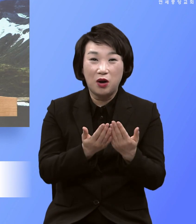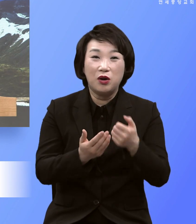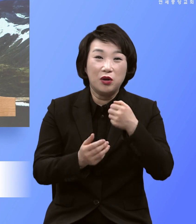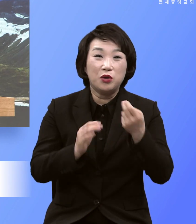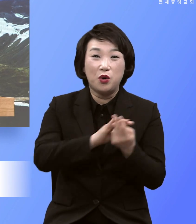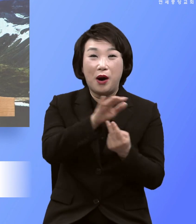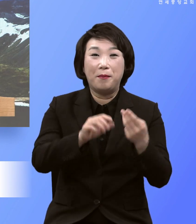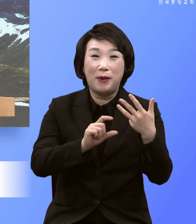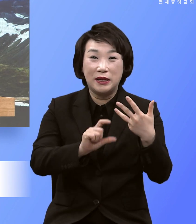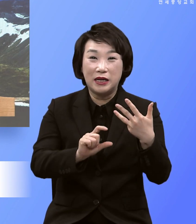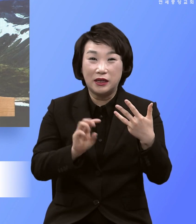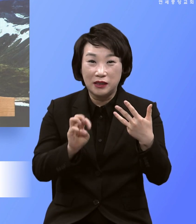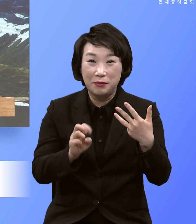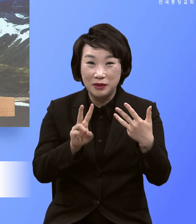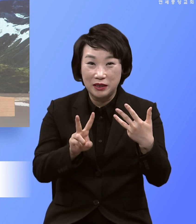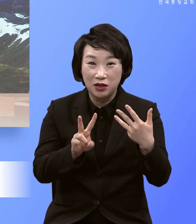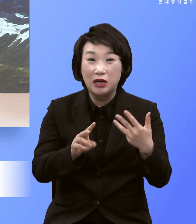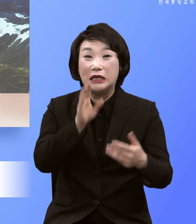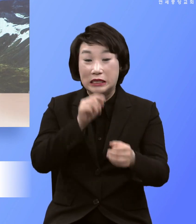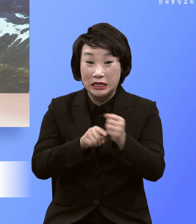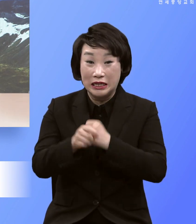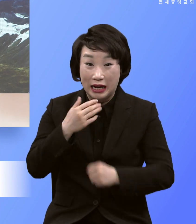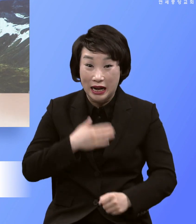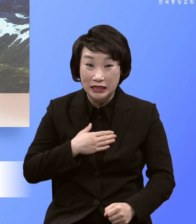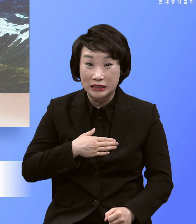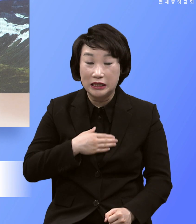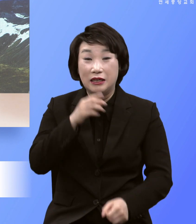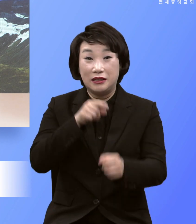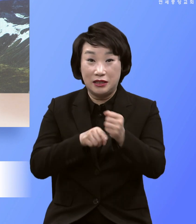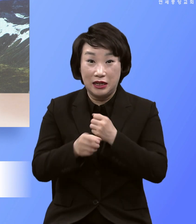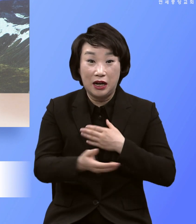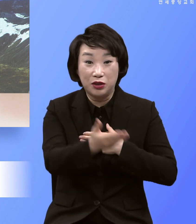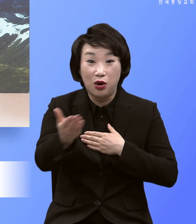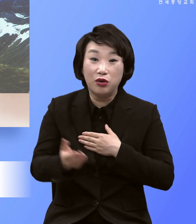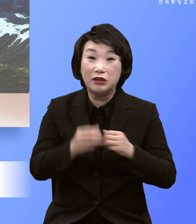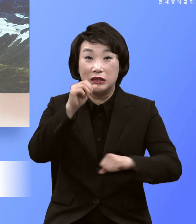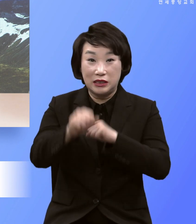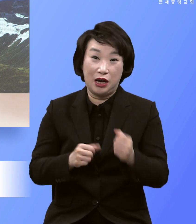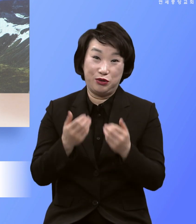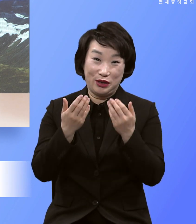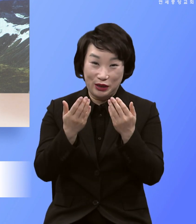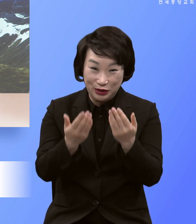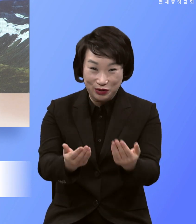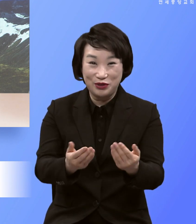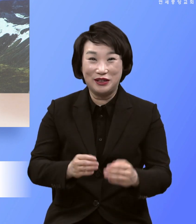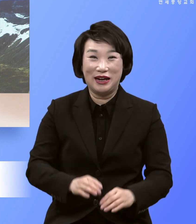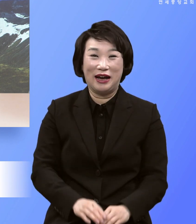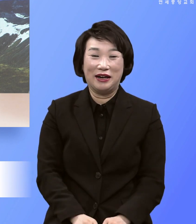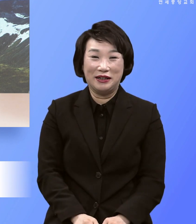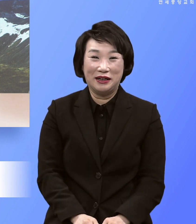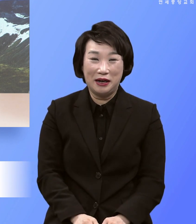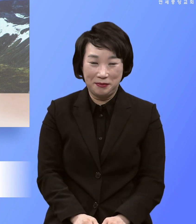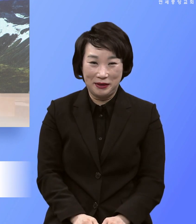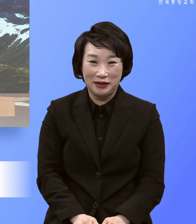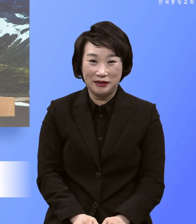요한복음 8장 32절에 진리를 알지니 진리가 너희를 자유케 하리.